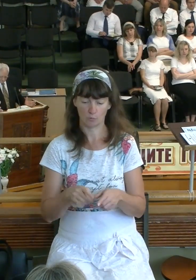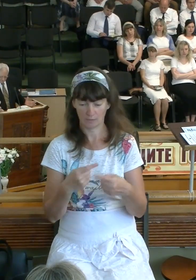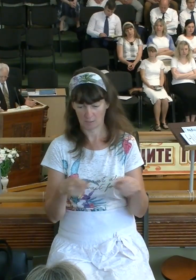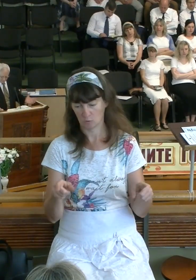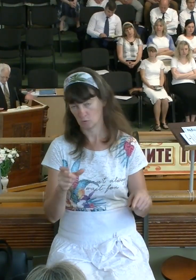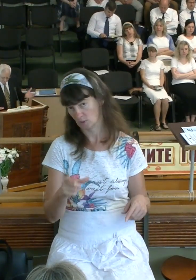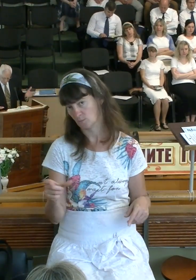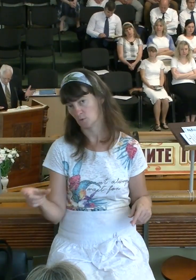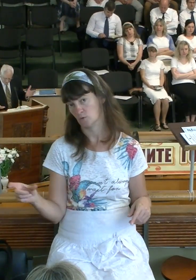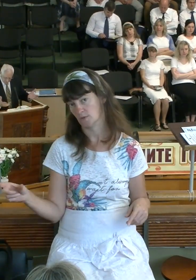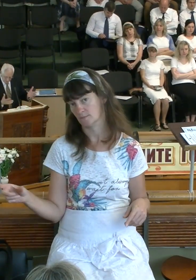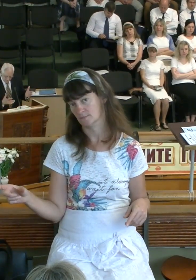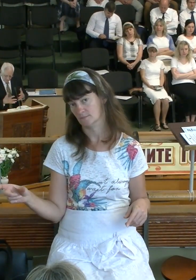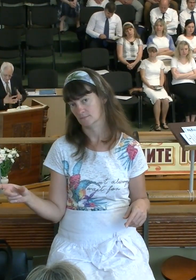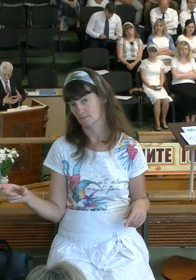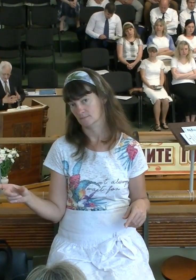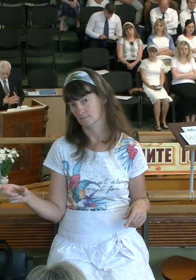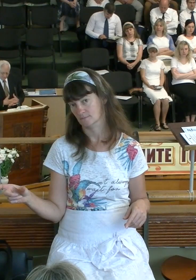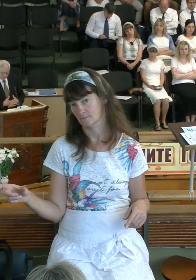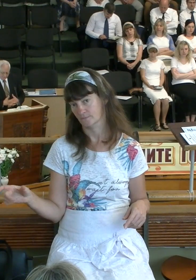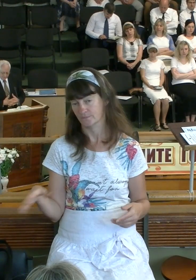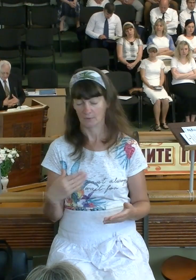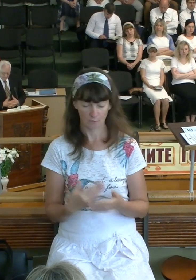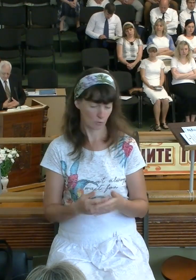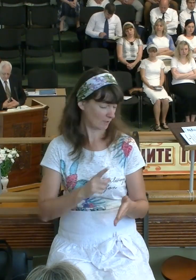Характеристика. 4 глава